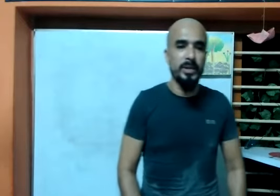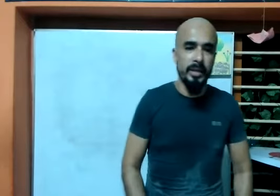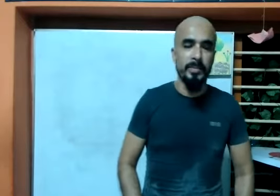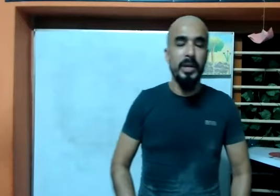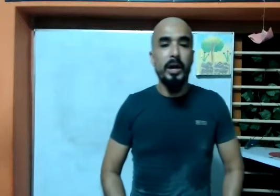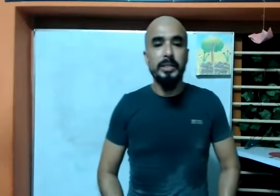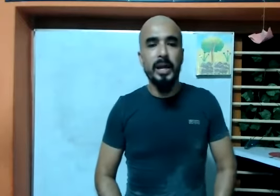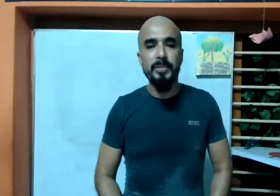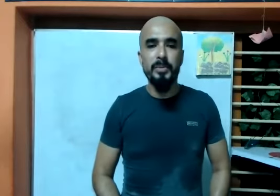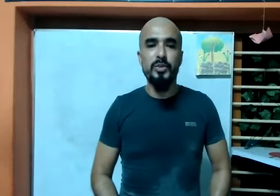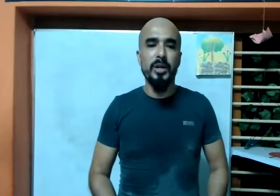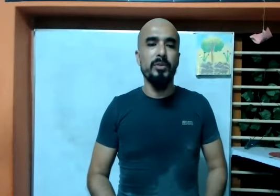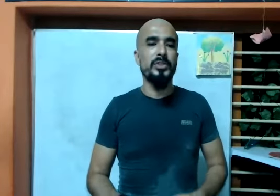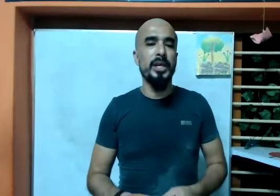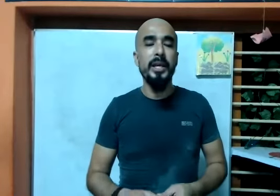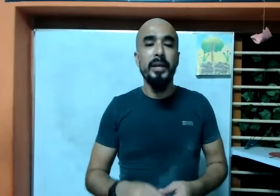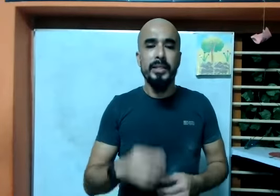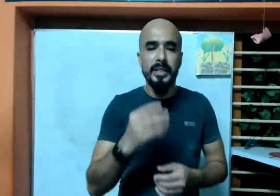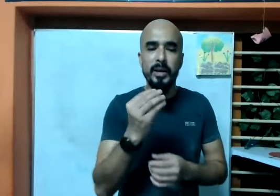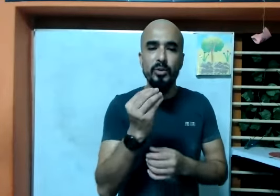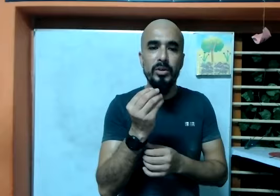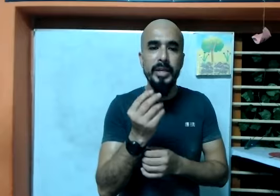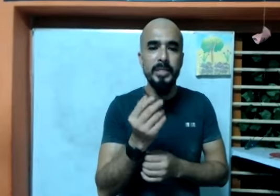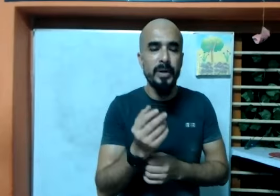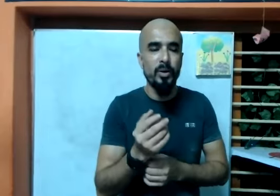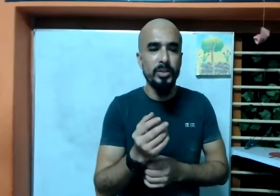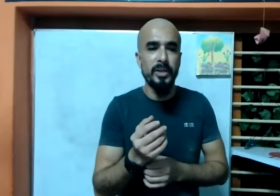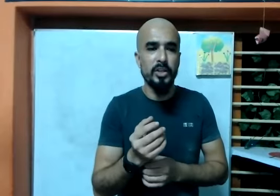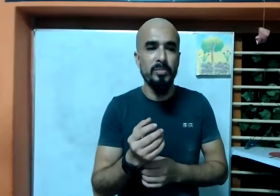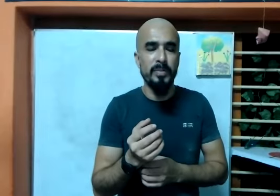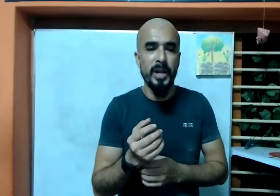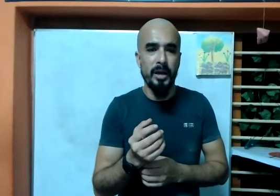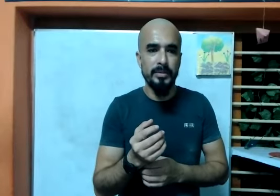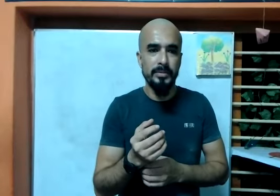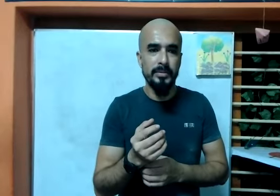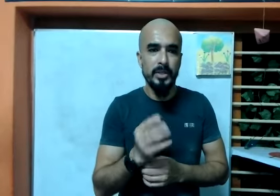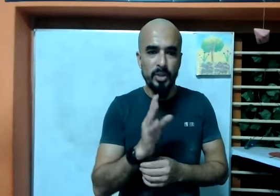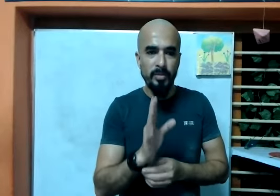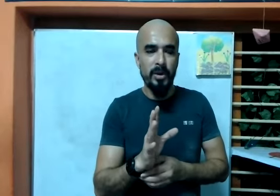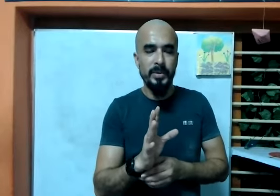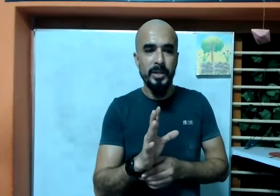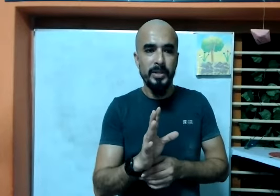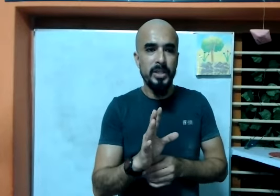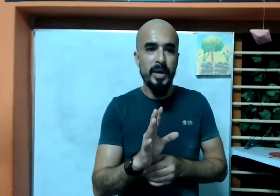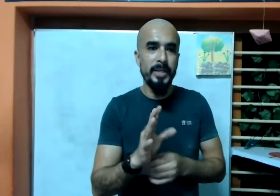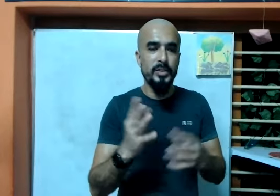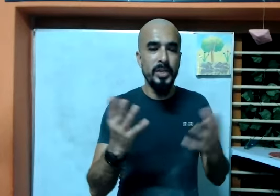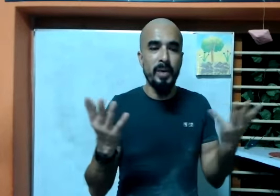name? যারা যে প্রশ্নটা করছে সেটার উত্তর ইয়েস বা নো দিয়ে দেওয়া সম্ভব না, সম্ভব যদি আপনি কিছুই না